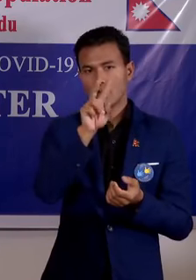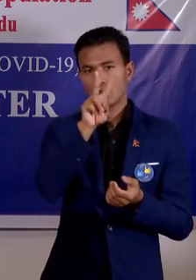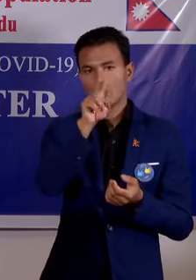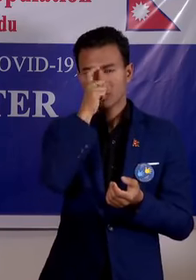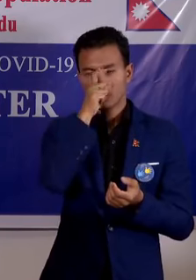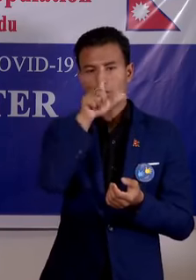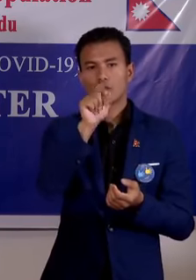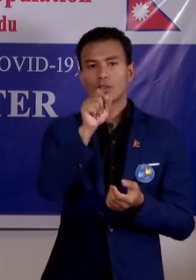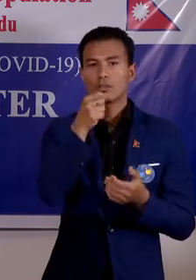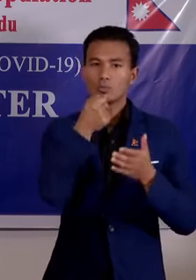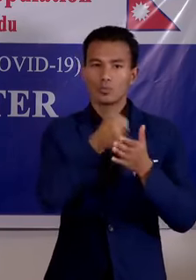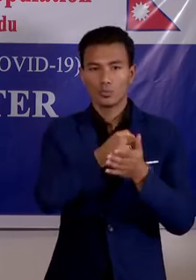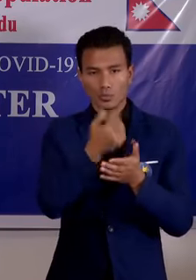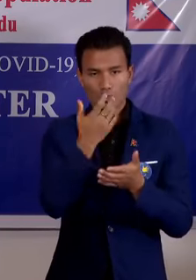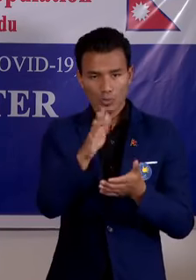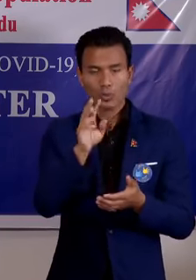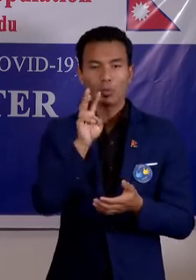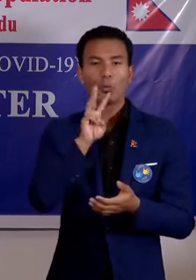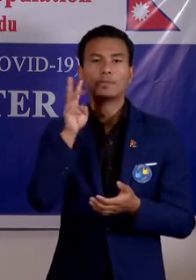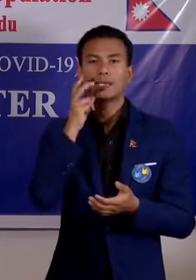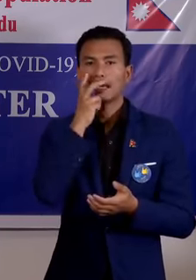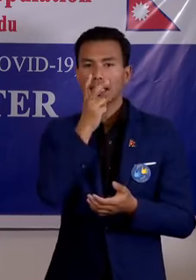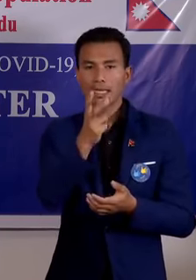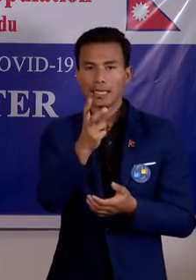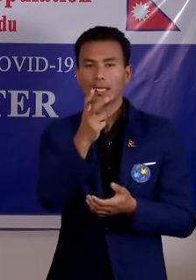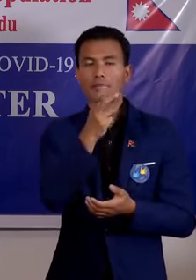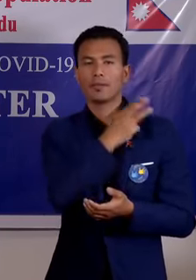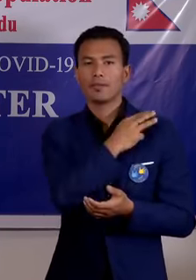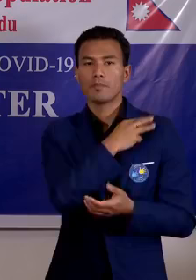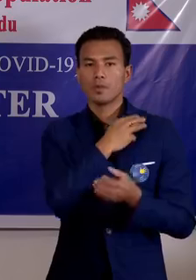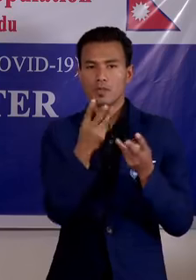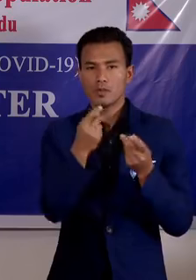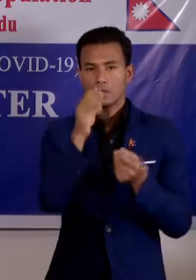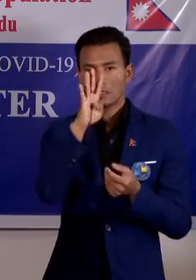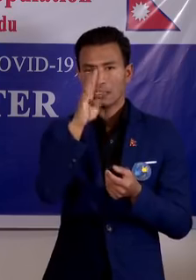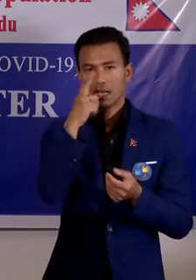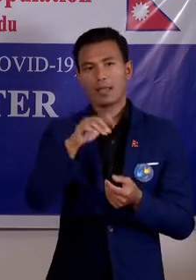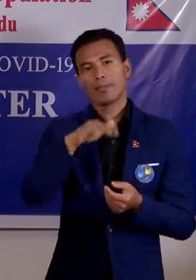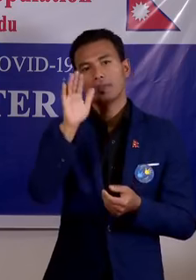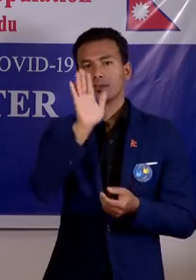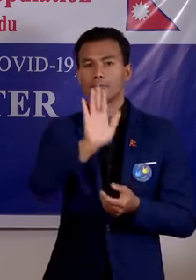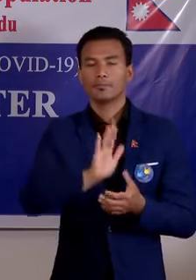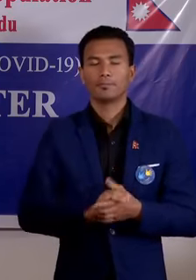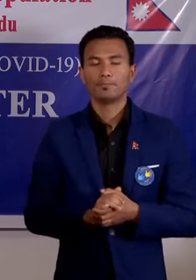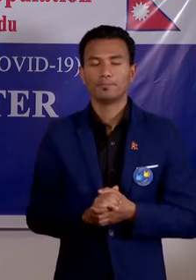41270 पुगिसकेको छ भने वेबसाइट हेर्नेको संख्या 400,000 नागेको छ।